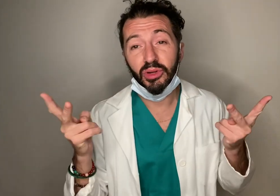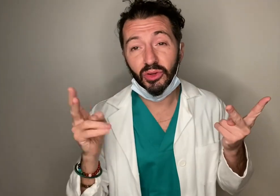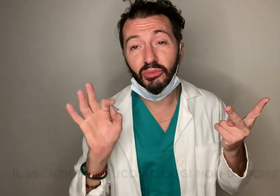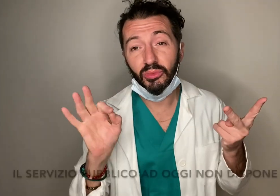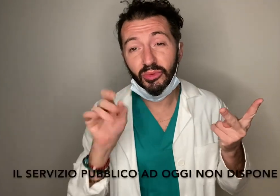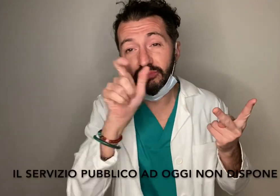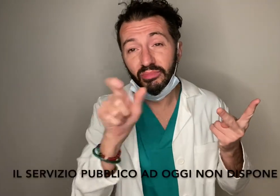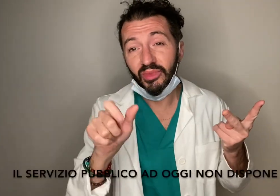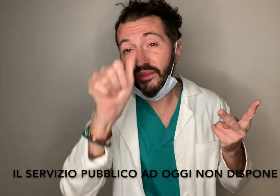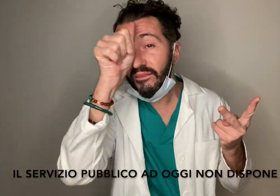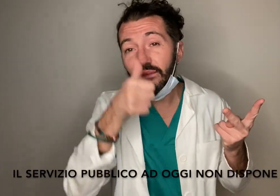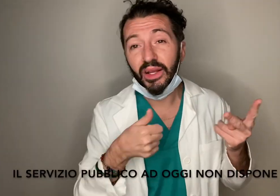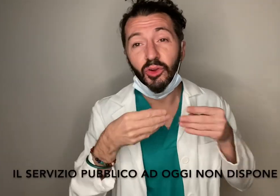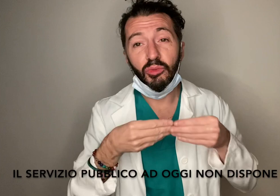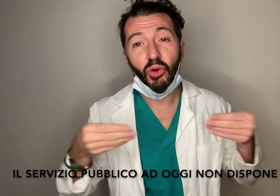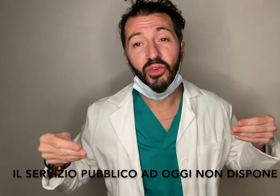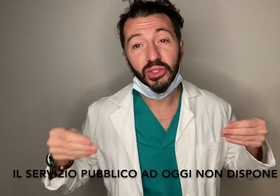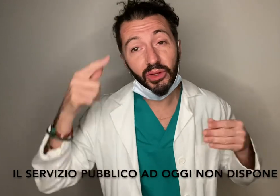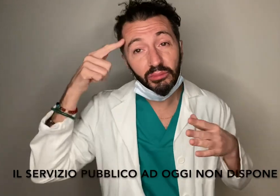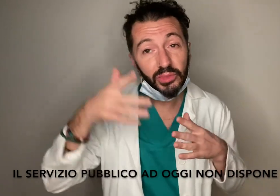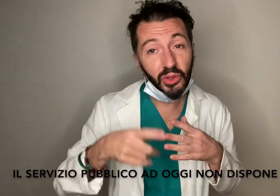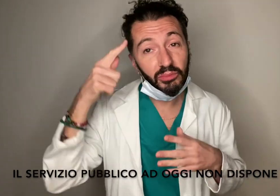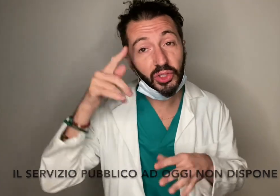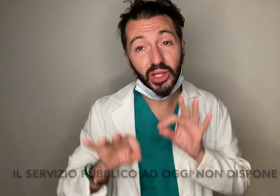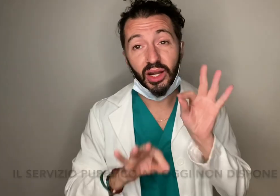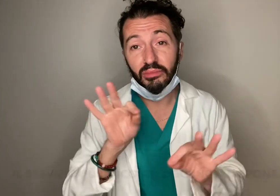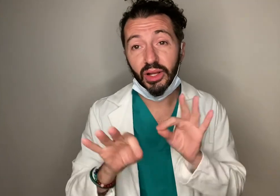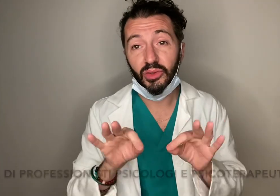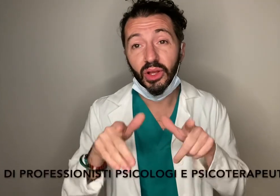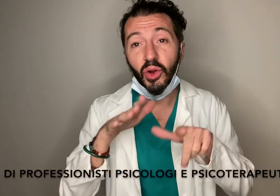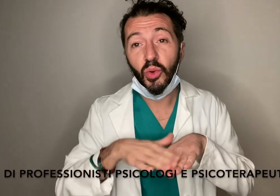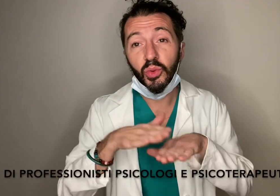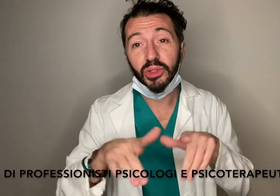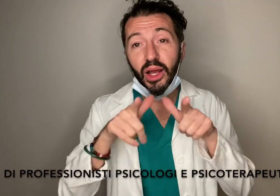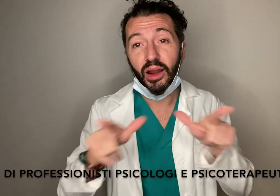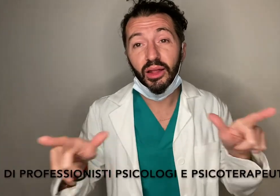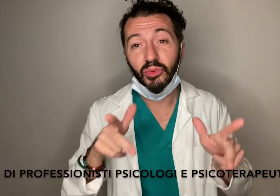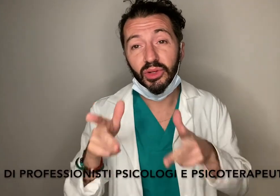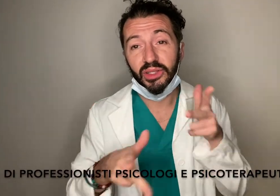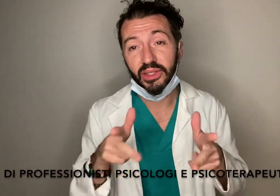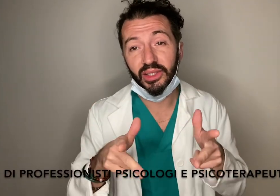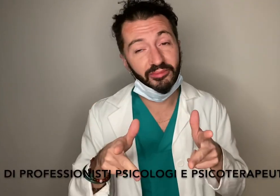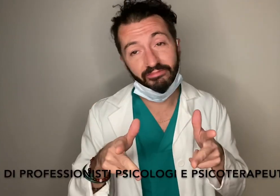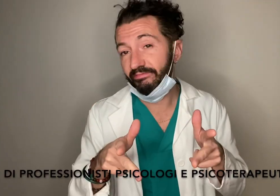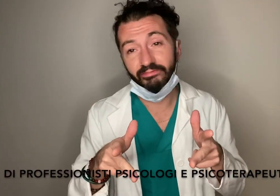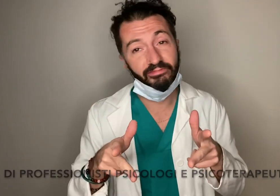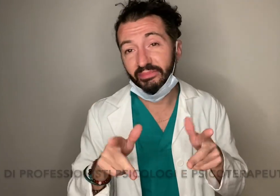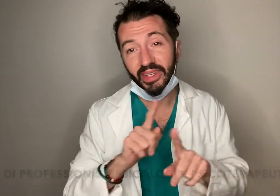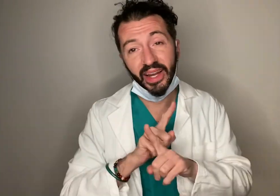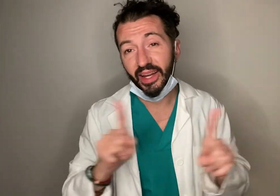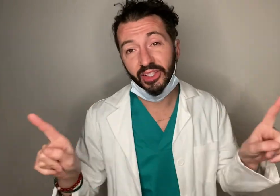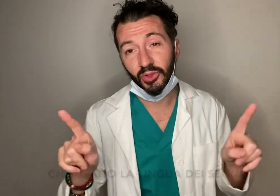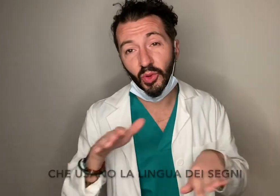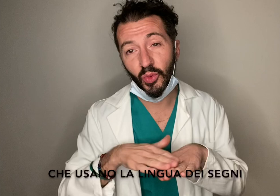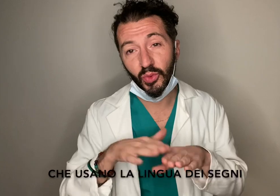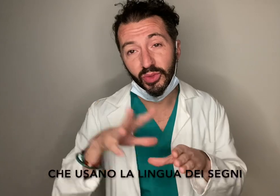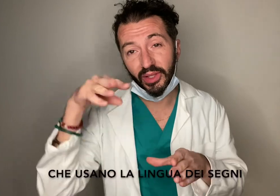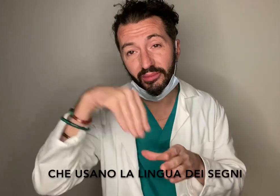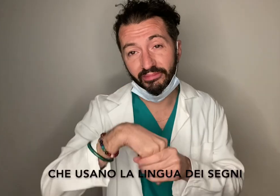Il servizio pubblico ad oggi non dispone di professionisti psicologi e psicoterapeuti che usano la lingua